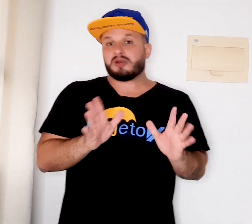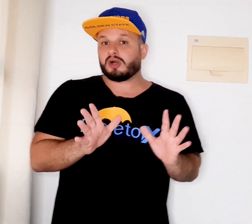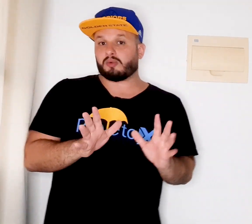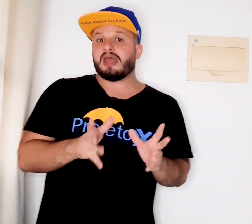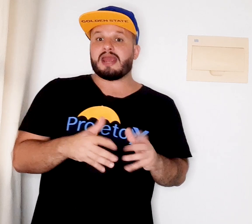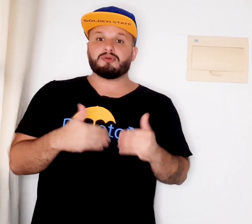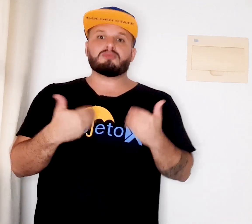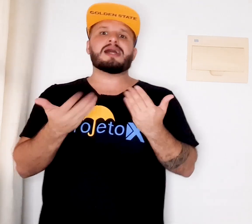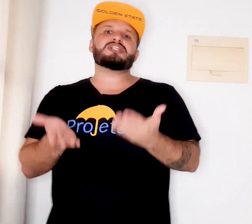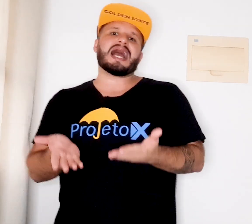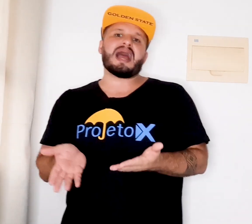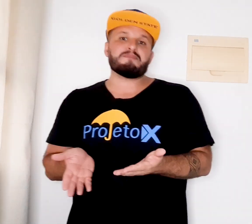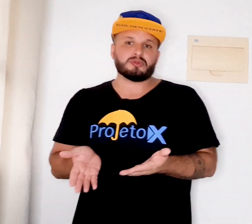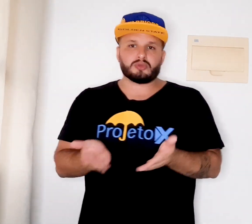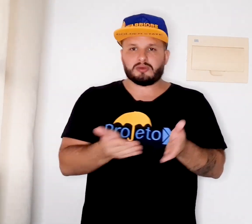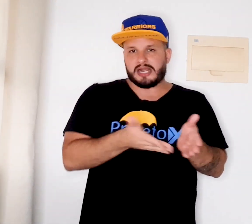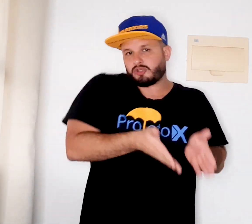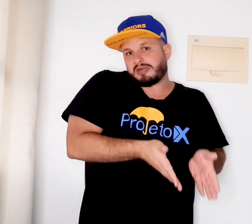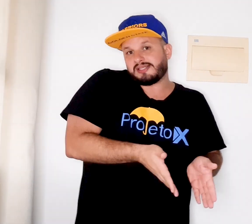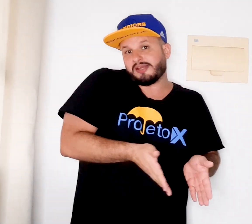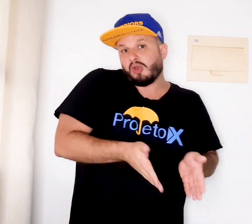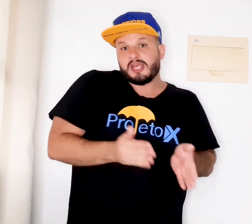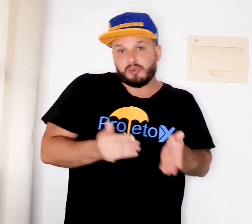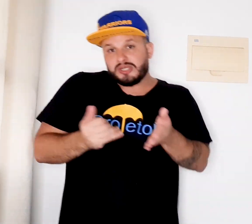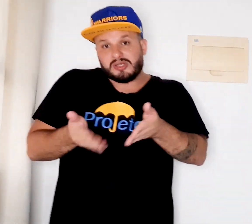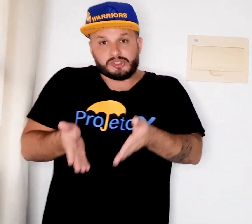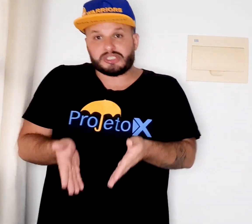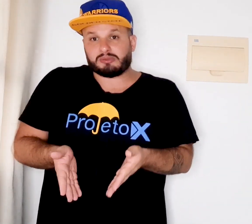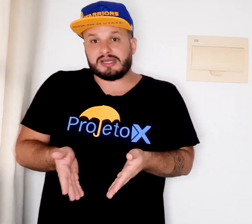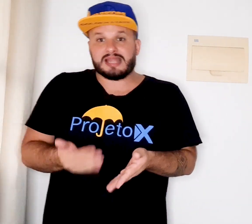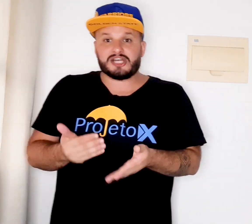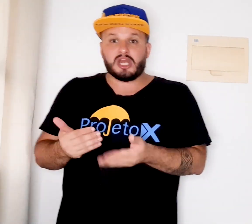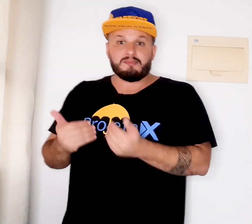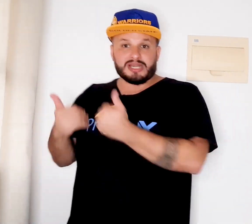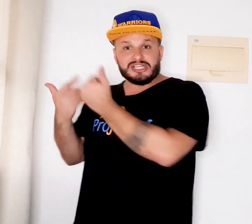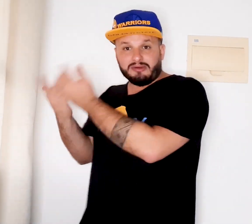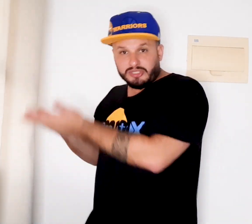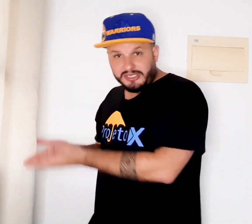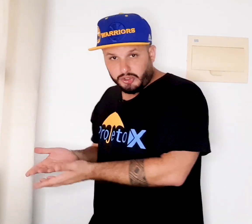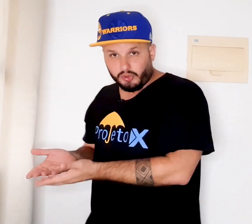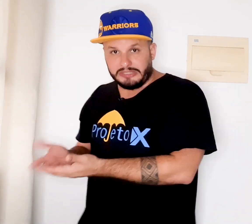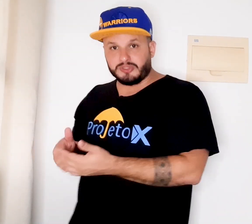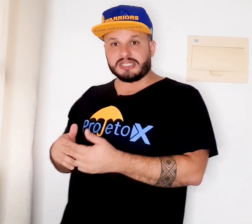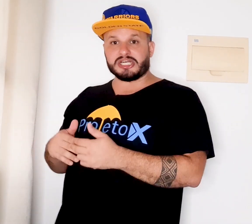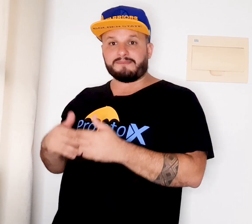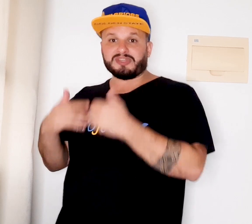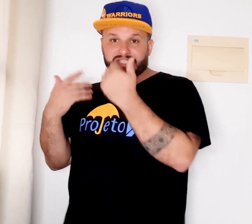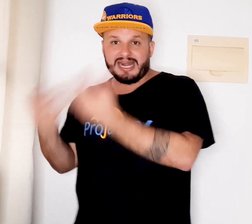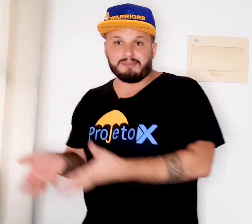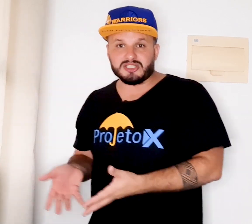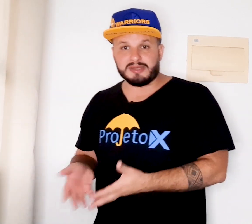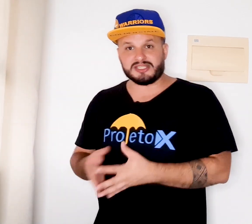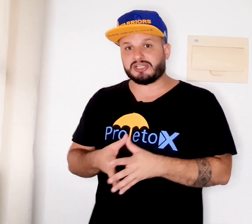peruano, é muito mais rápido do que no caso brasileiro, por isso é um X da atualidade, porque já no dia 18, ou seja, já na próxima